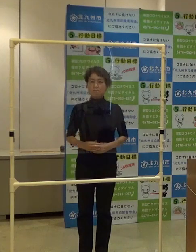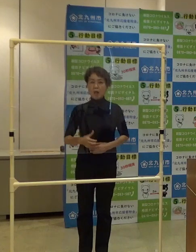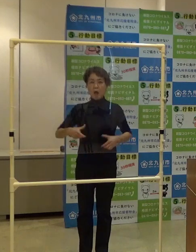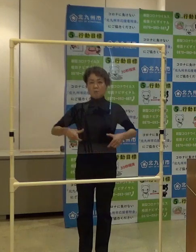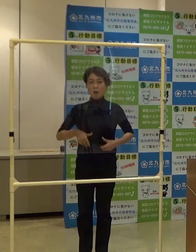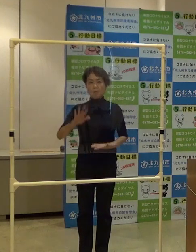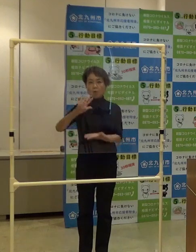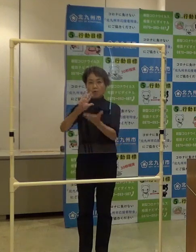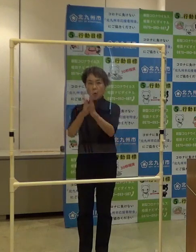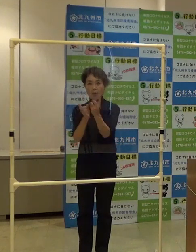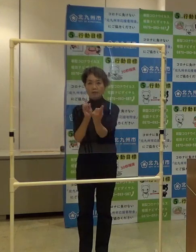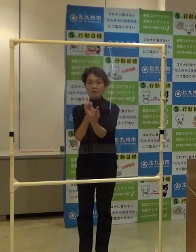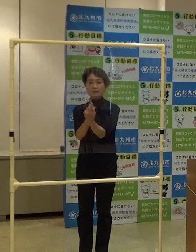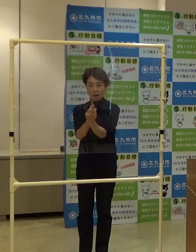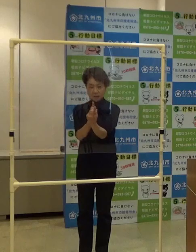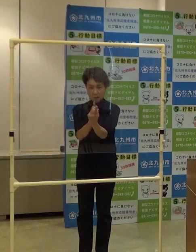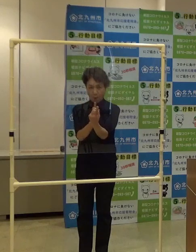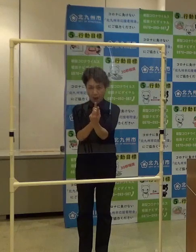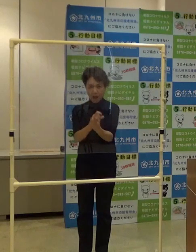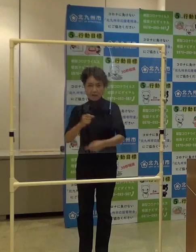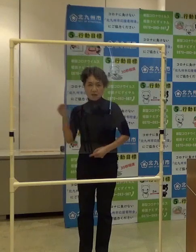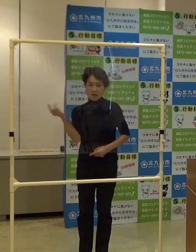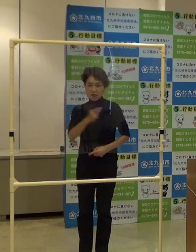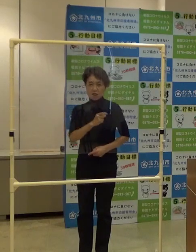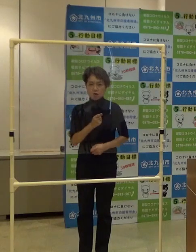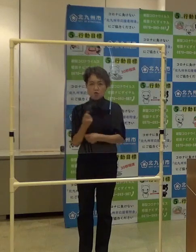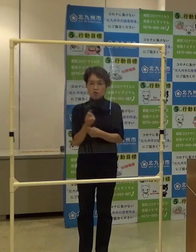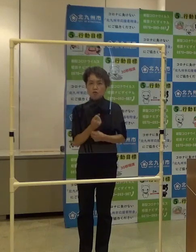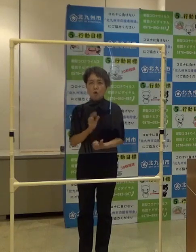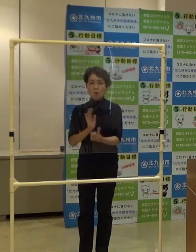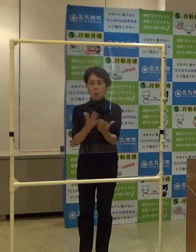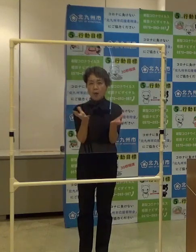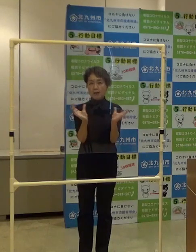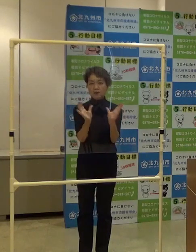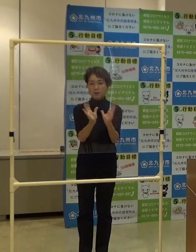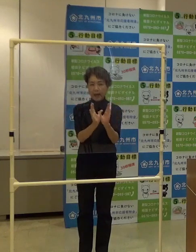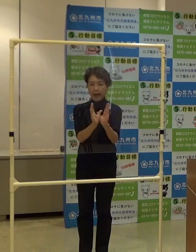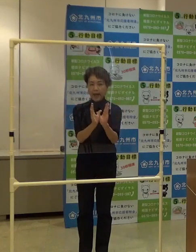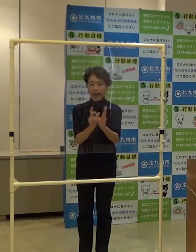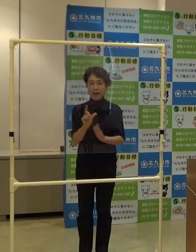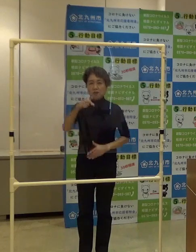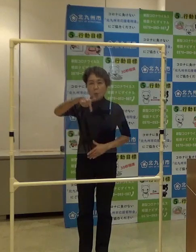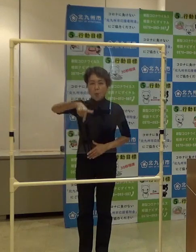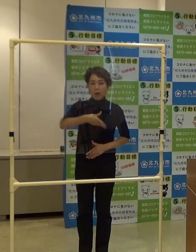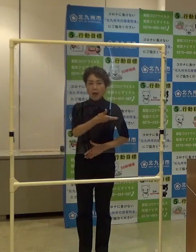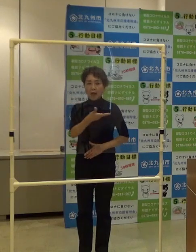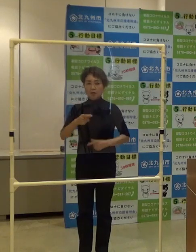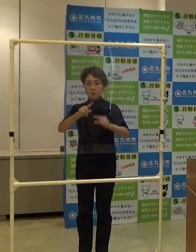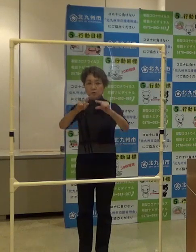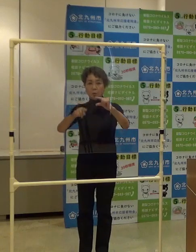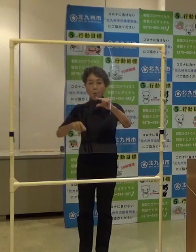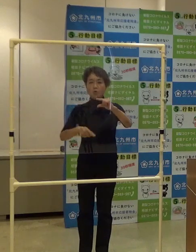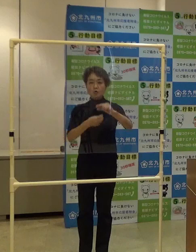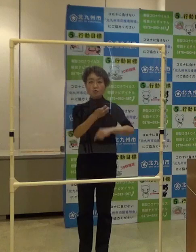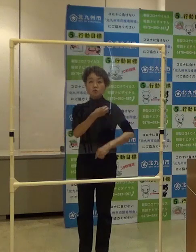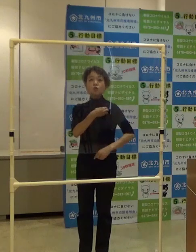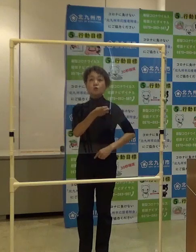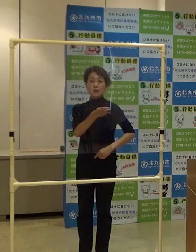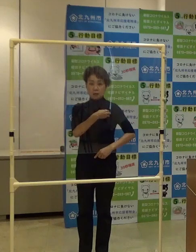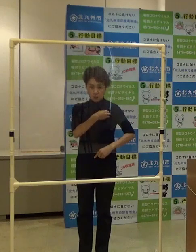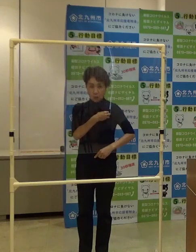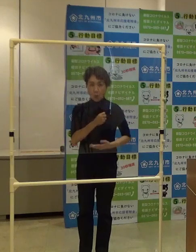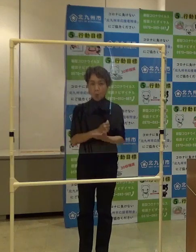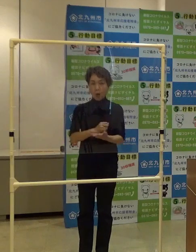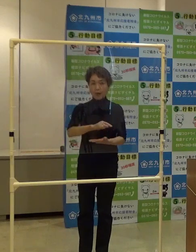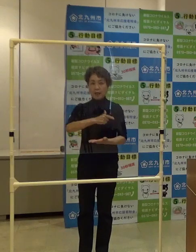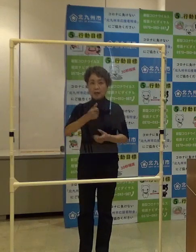熊本県にはすでに緊急消防援助隊、上下水道局職員の派